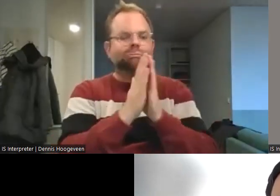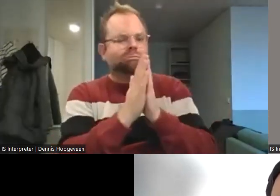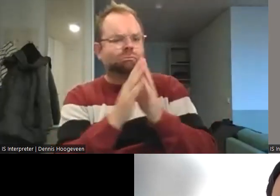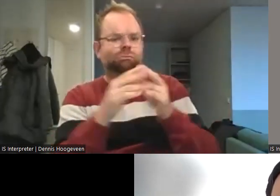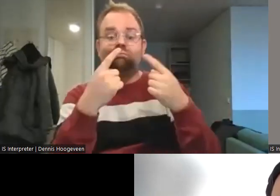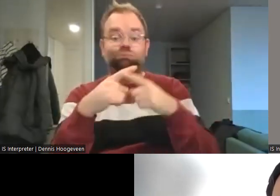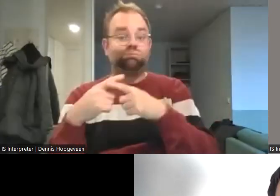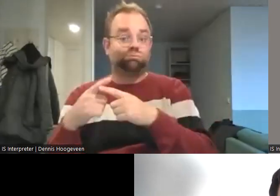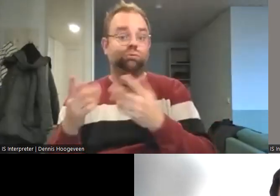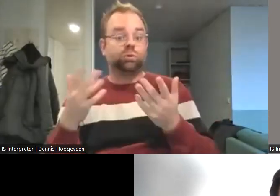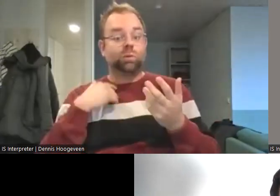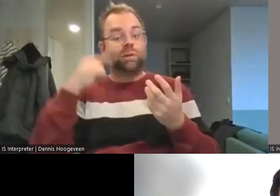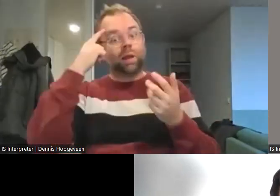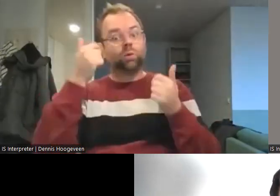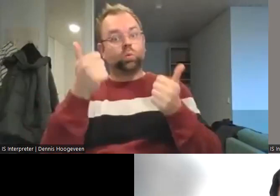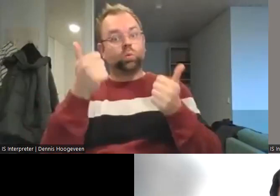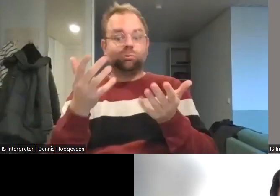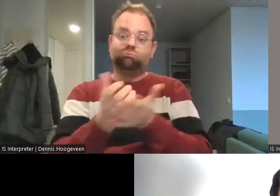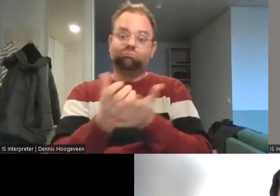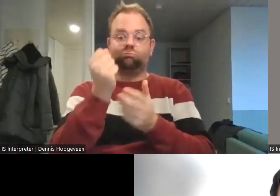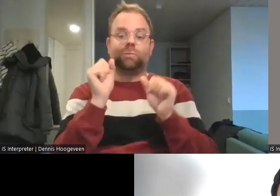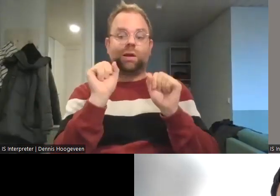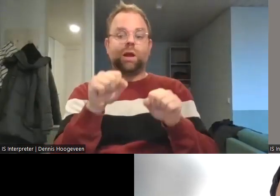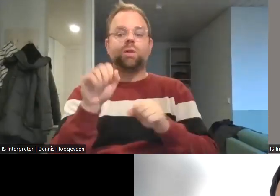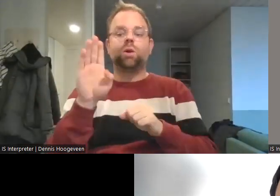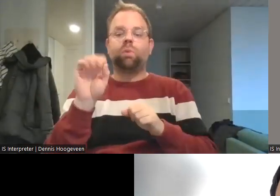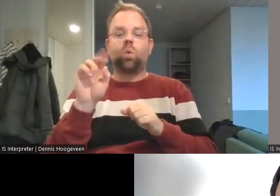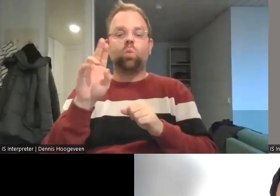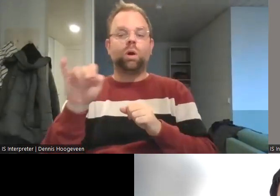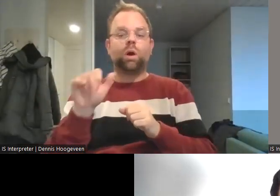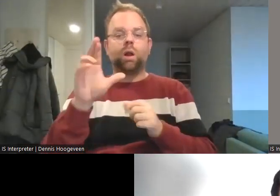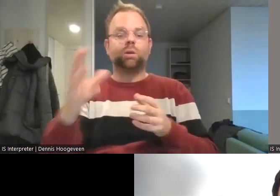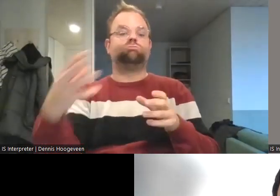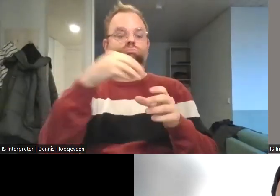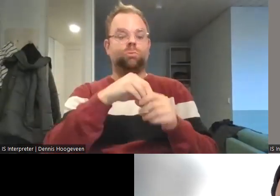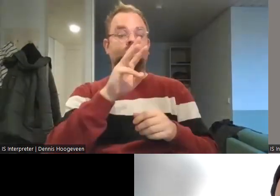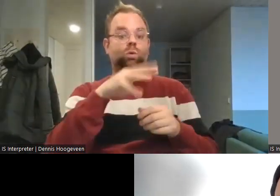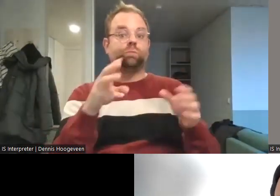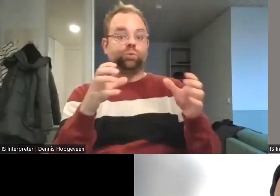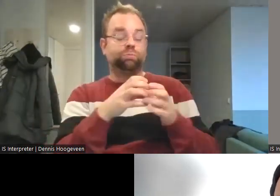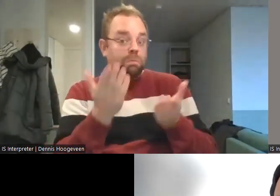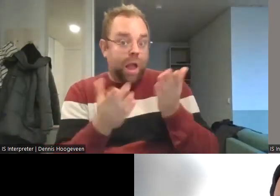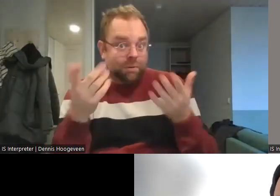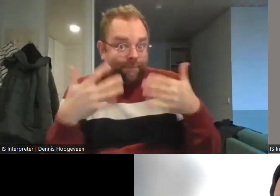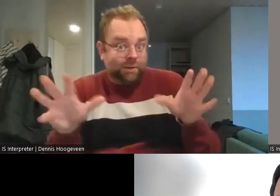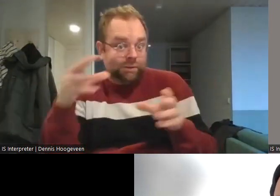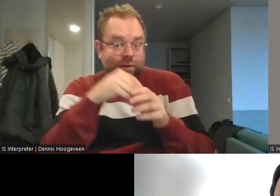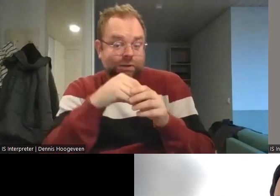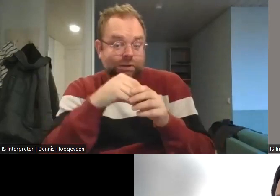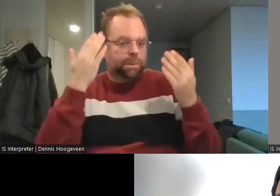alors je pense qu'il sera une très bonne chance d'inclure Boujar s'il ne fait pas déjà partie